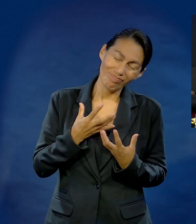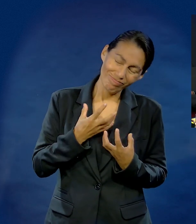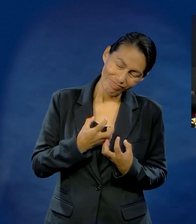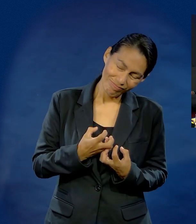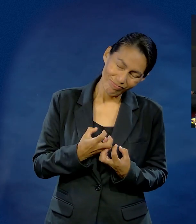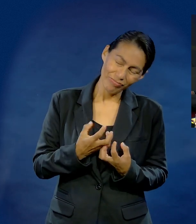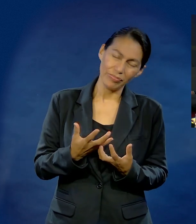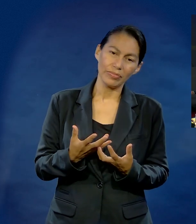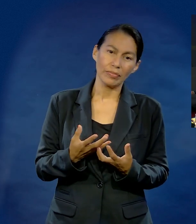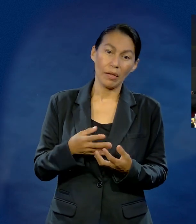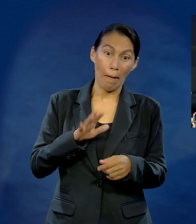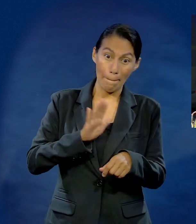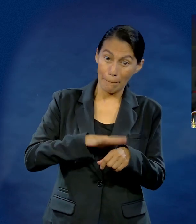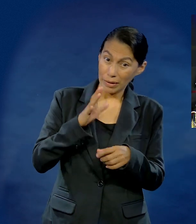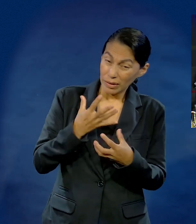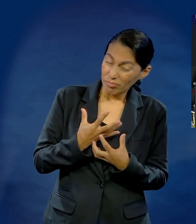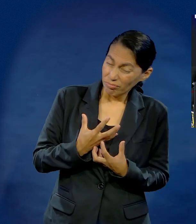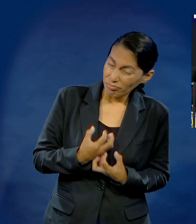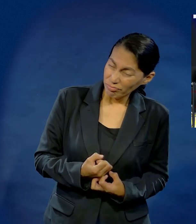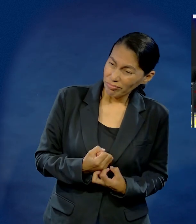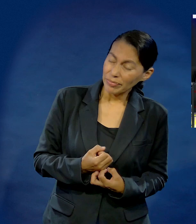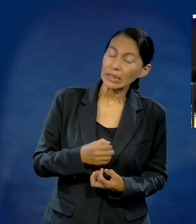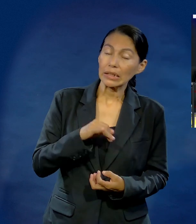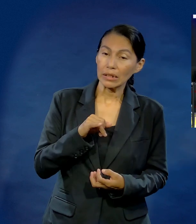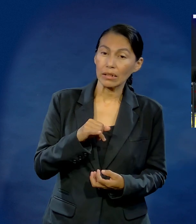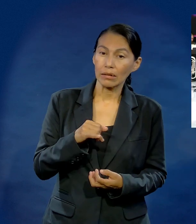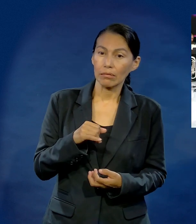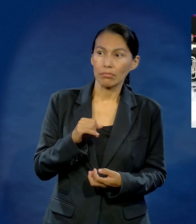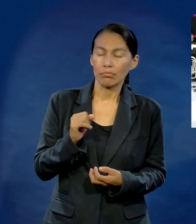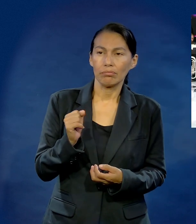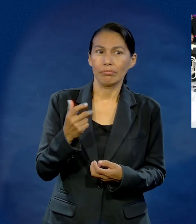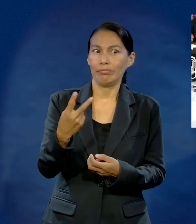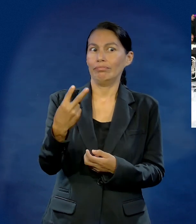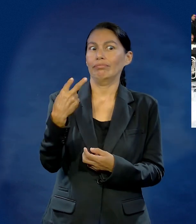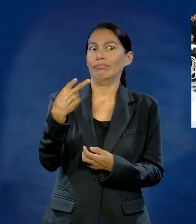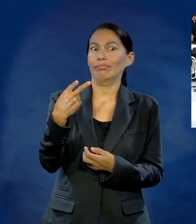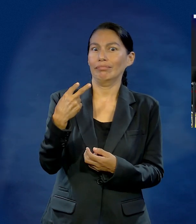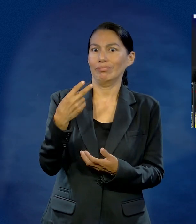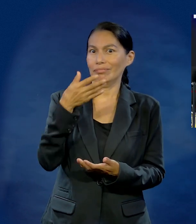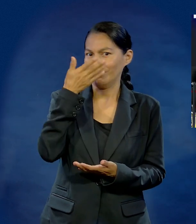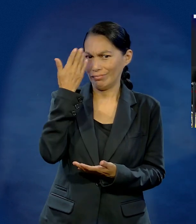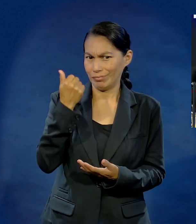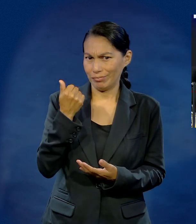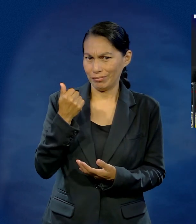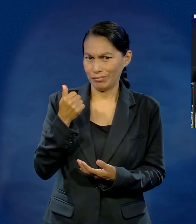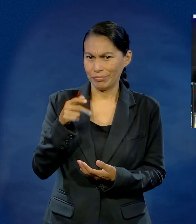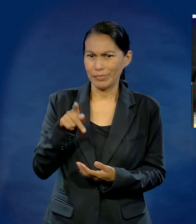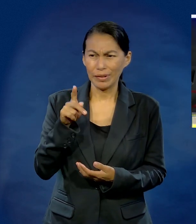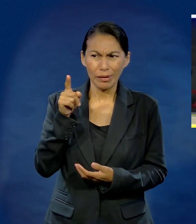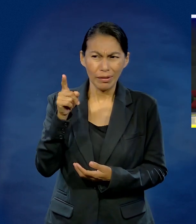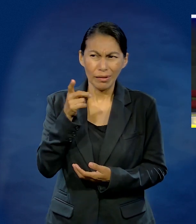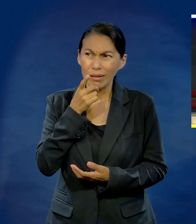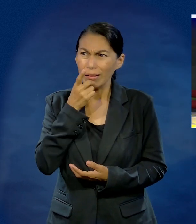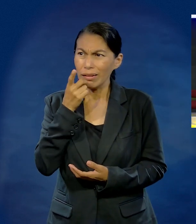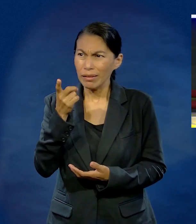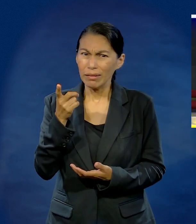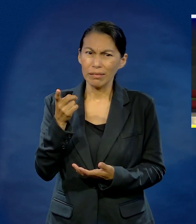veces momentos más amargos que dulces. Sí, sí. Y yo no sé cómo vería mi cara